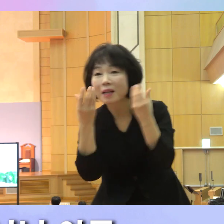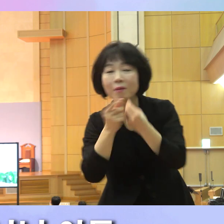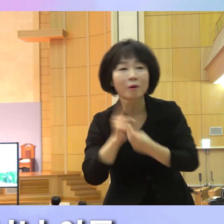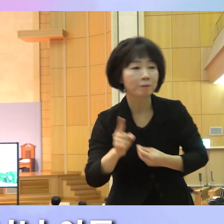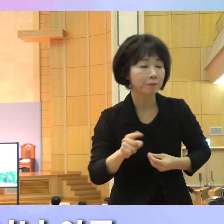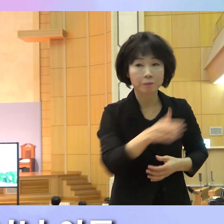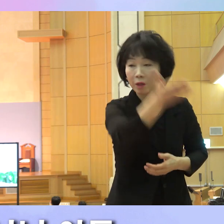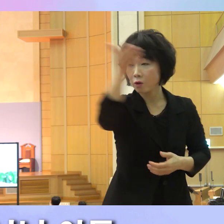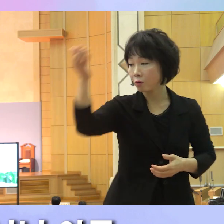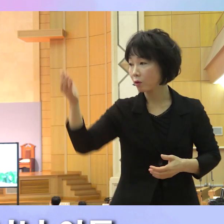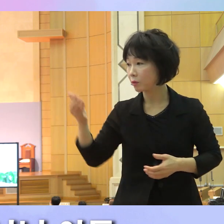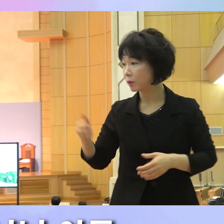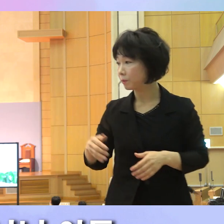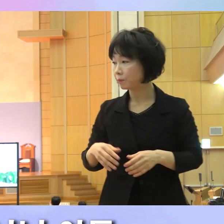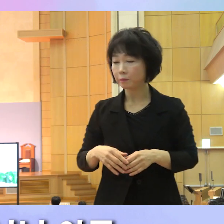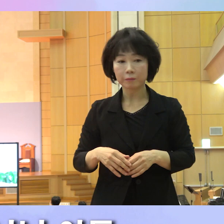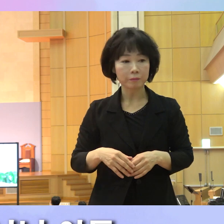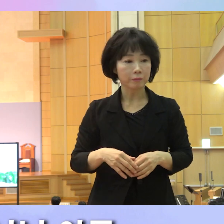여러분들이